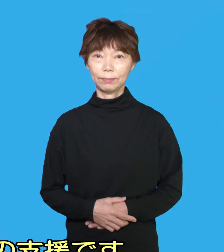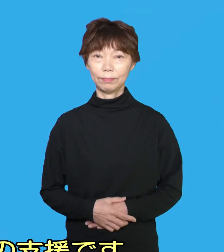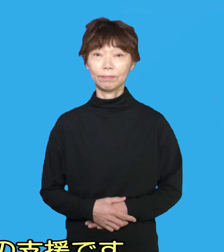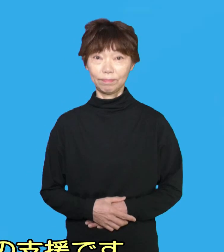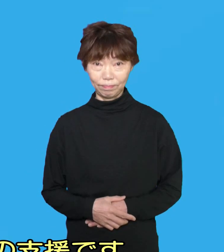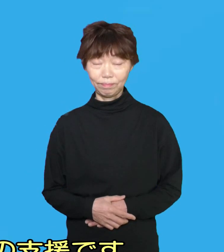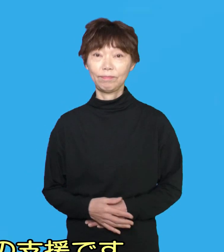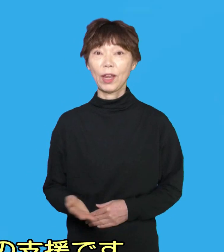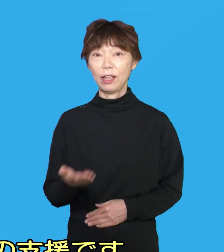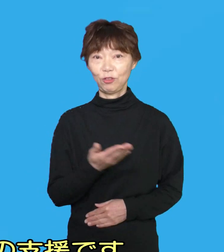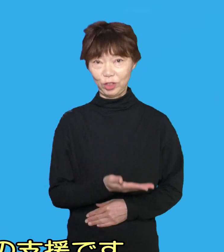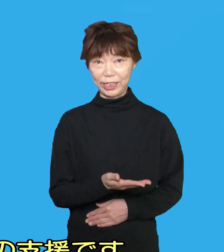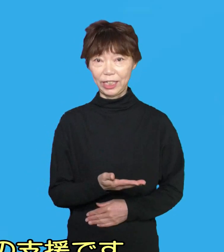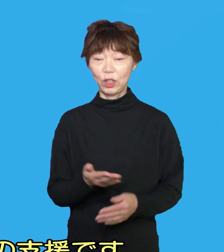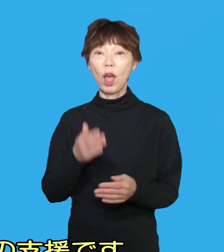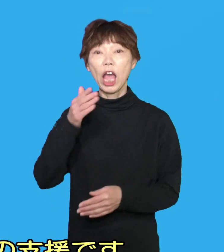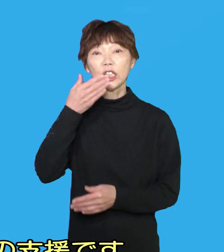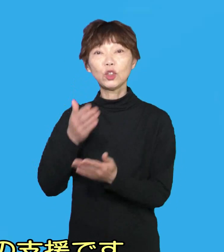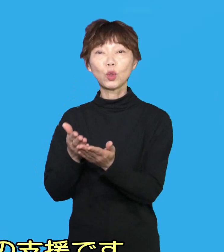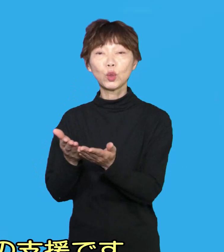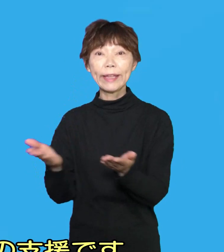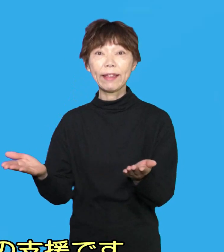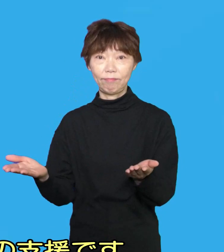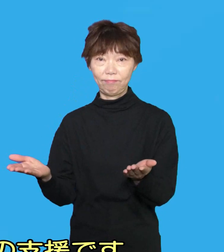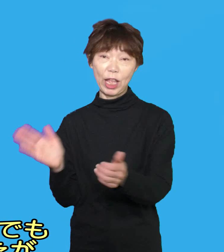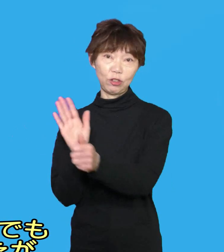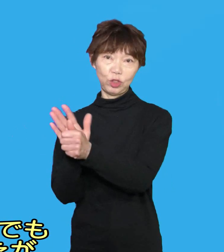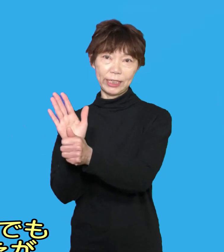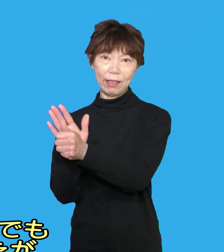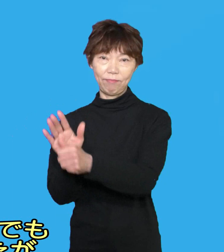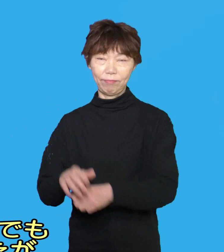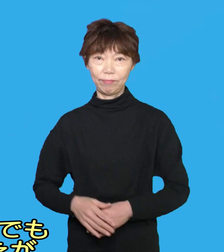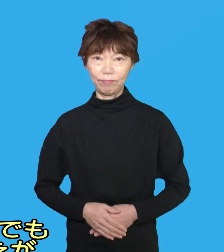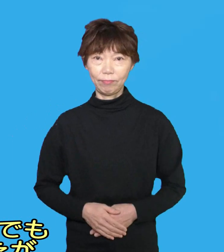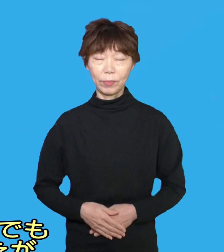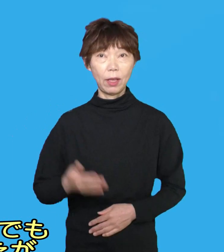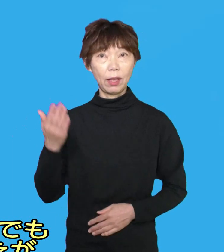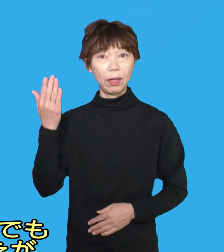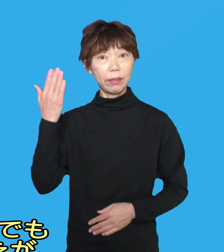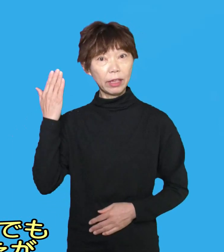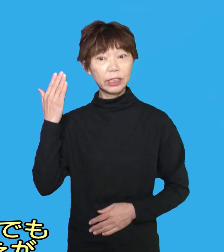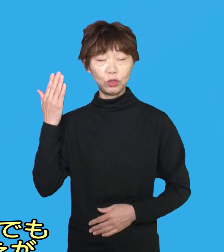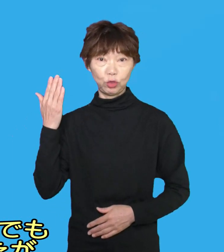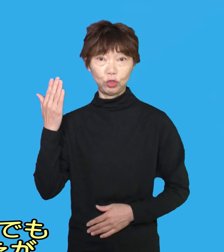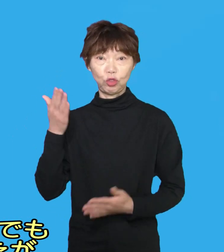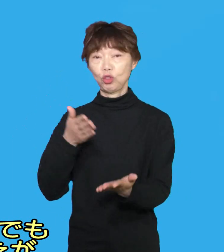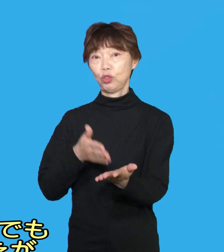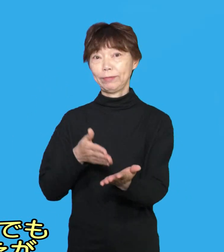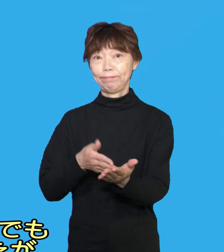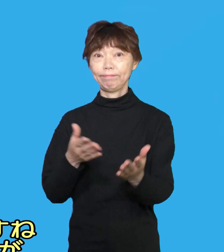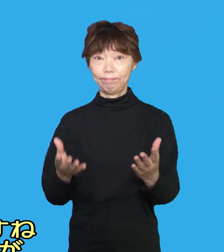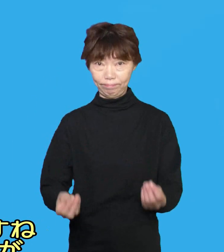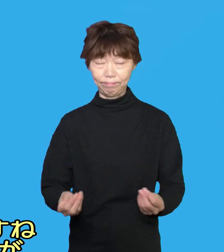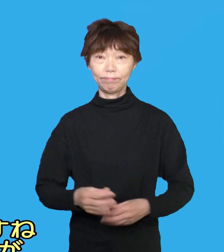そして次は市内飲食店に対しての支援です。先日記者会見でもお伝えしましたが、